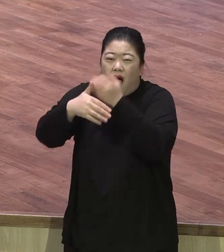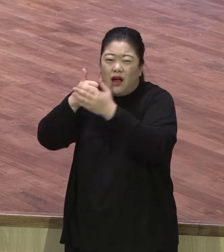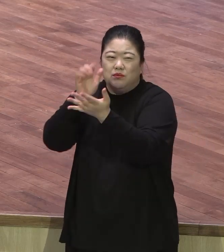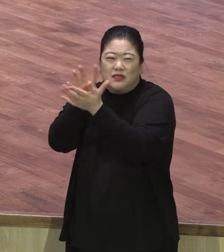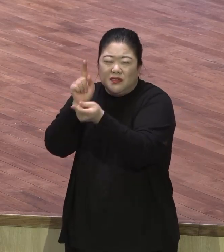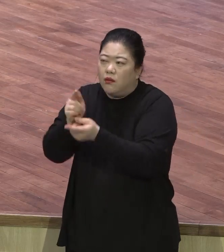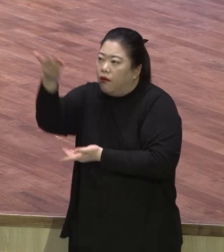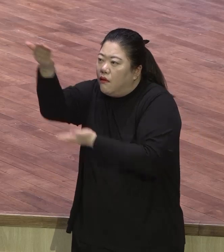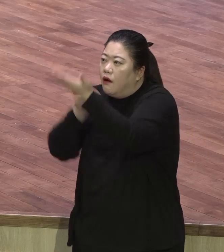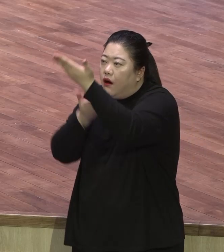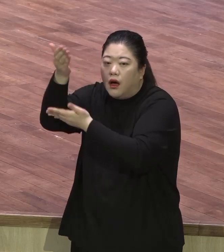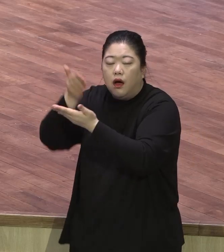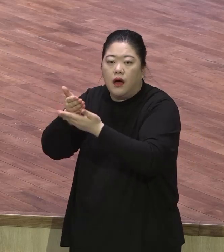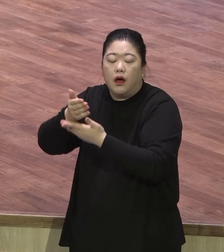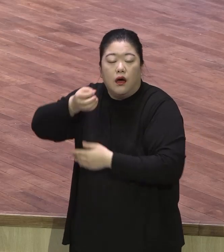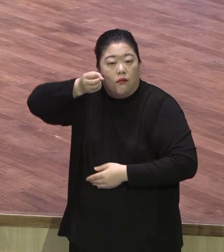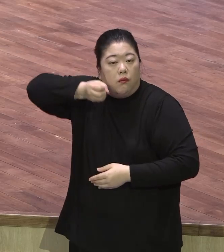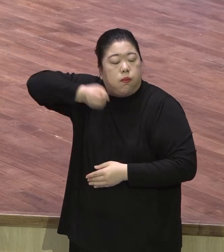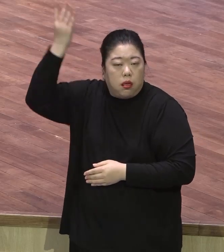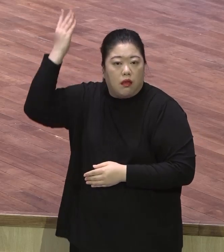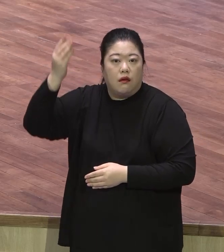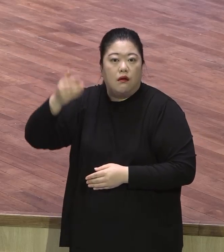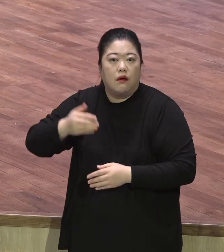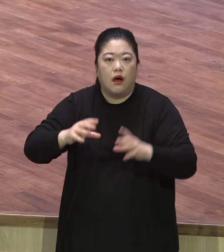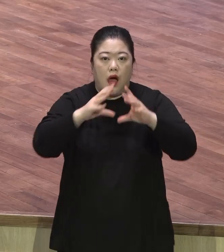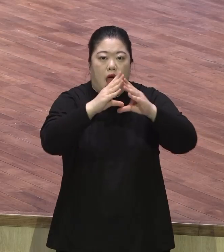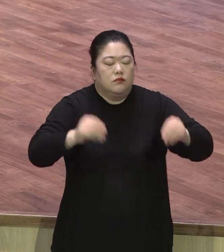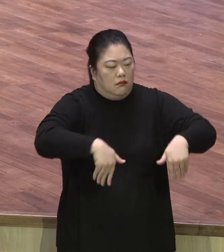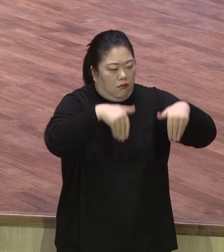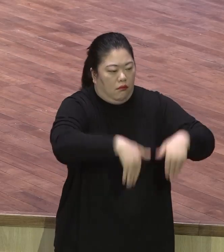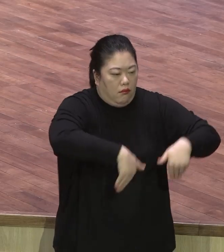맨날 그 다음이야. 이 비하인드